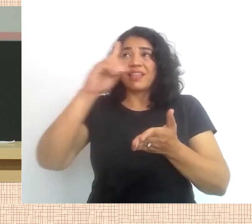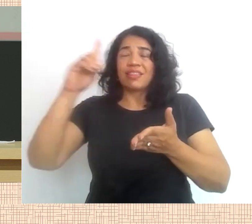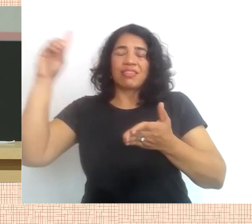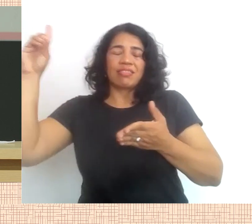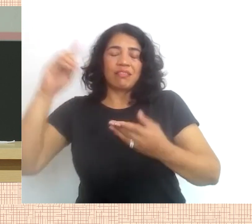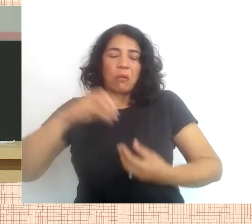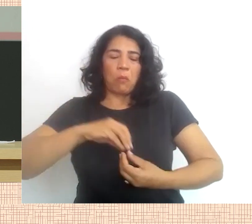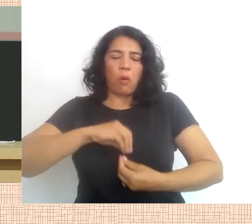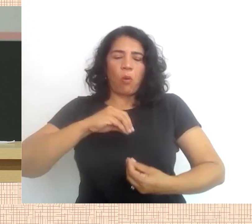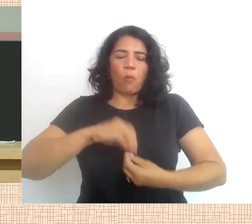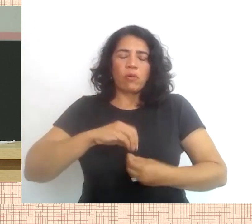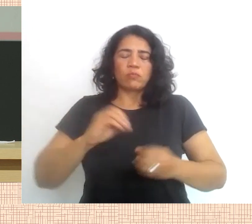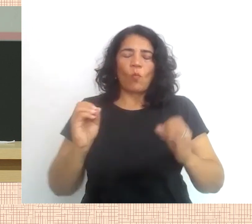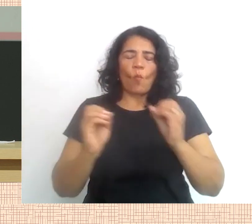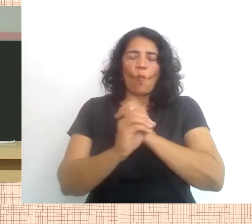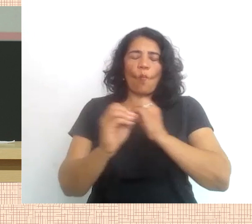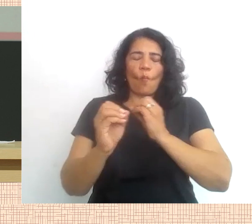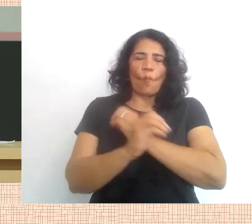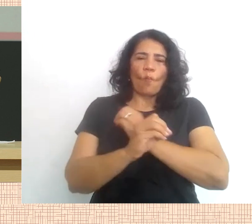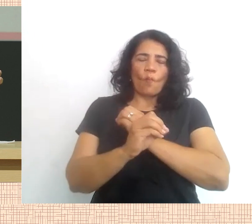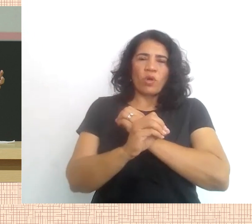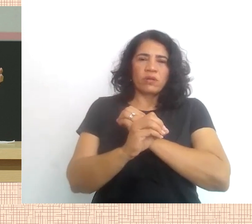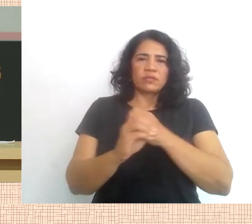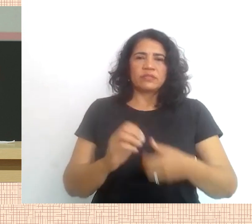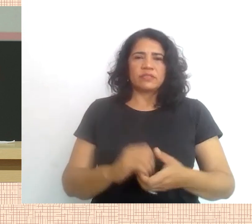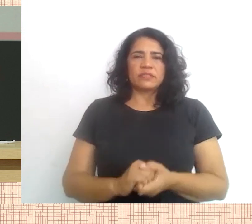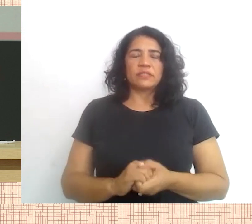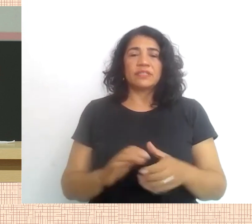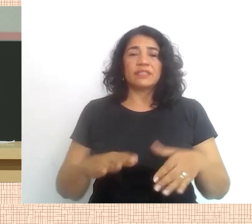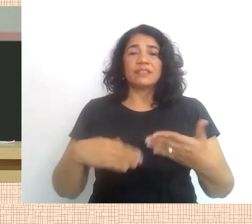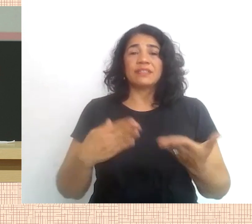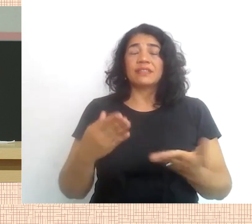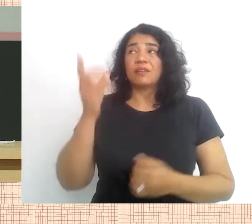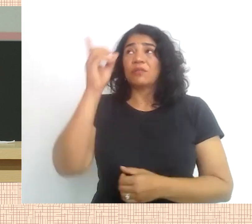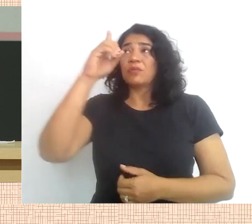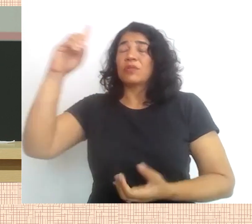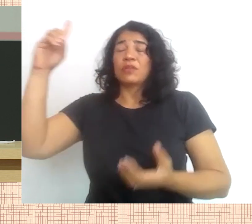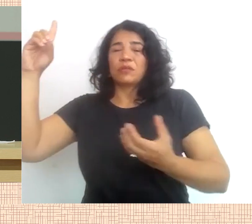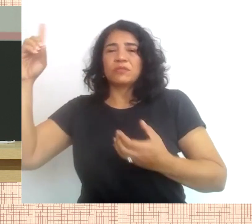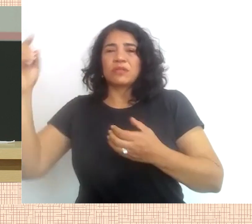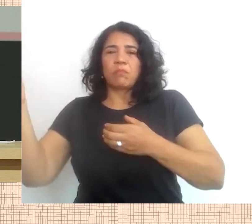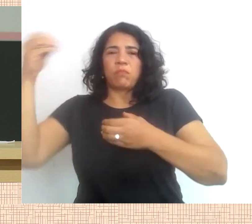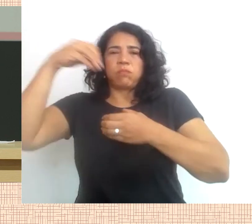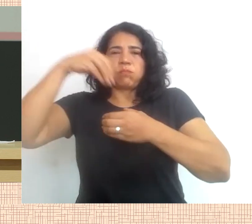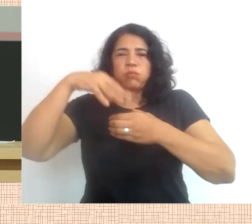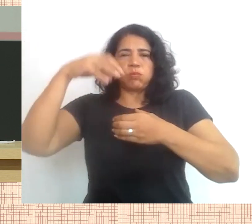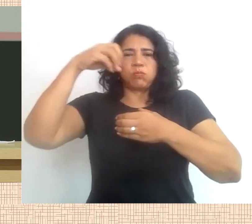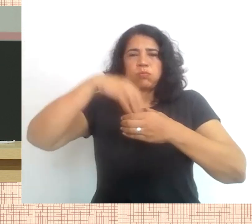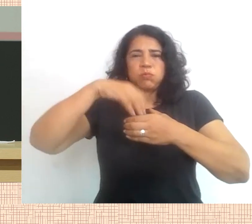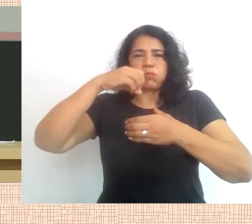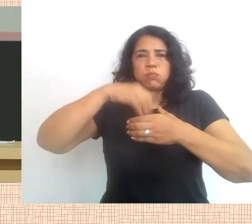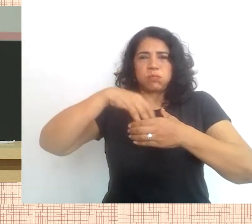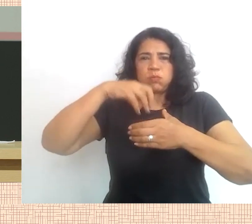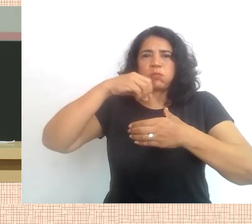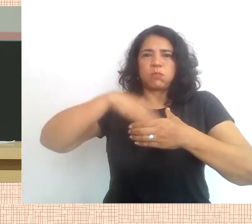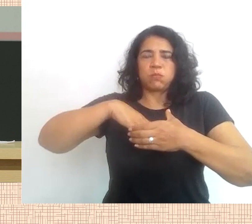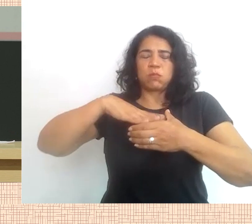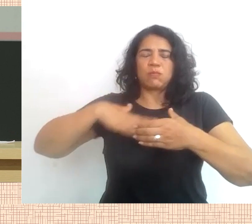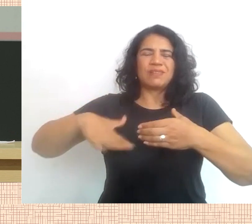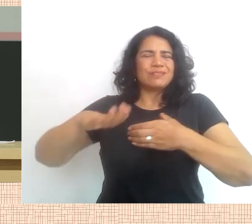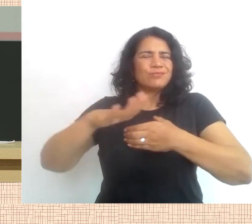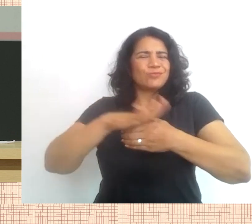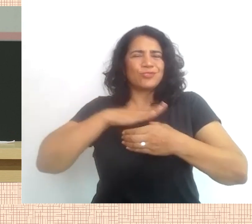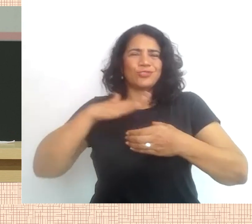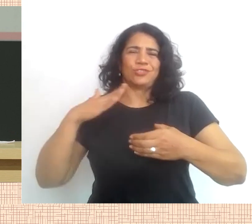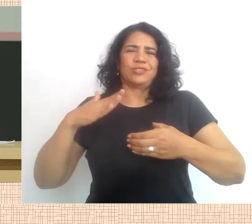vinda acontecerá, irmãos, que chegaremos à plenitude, né, da